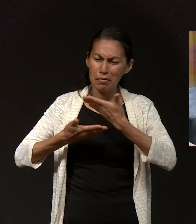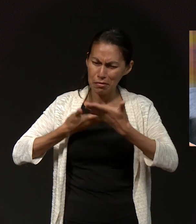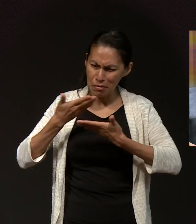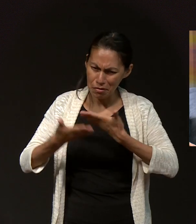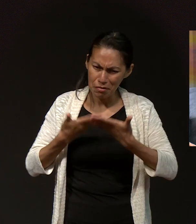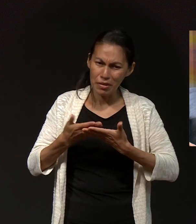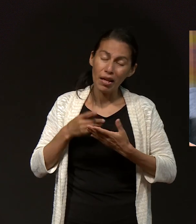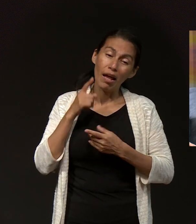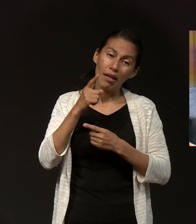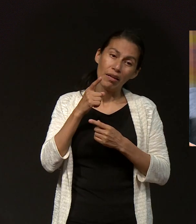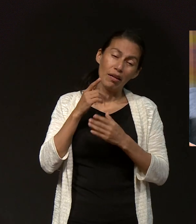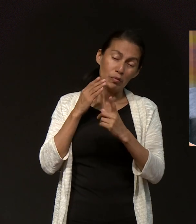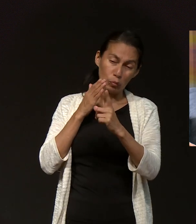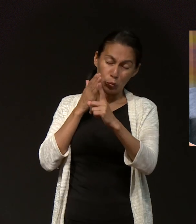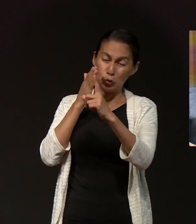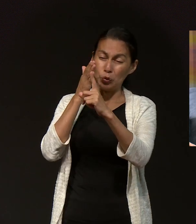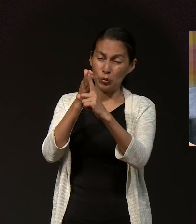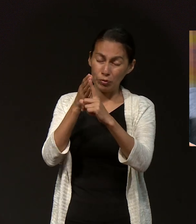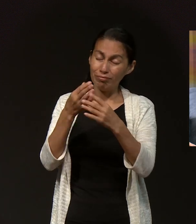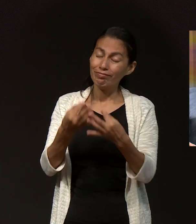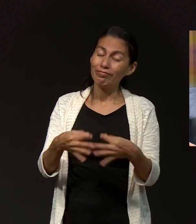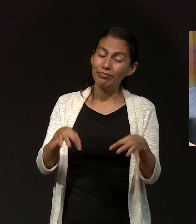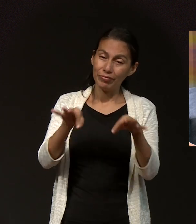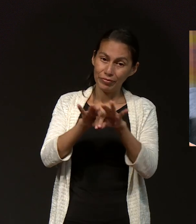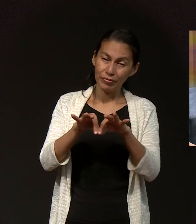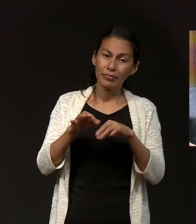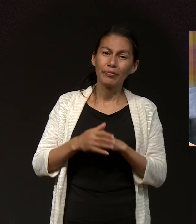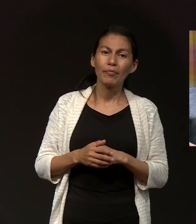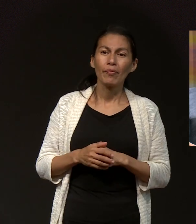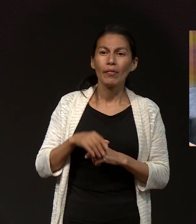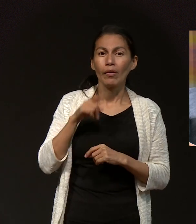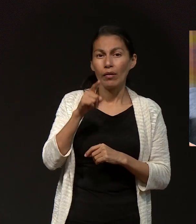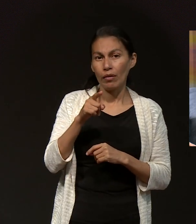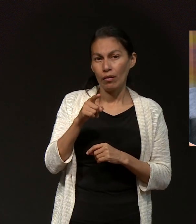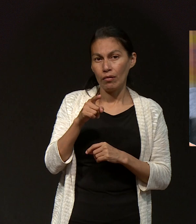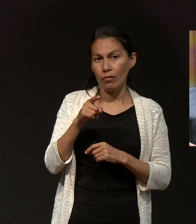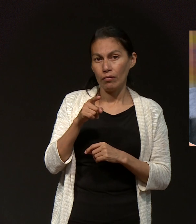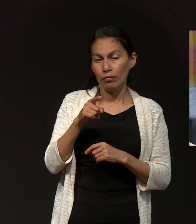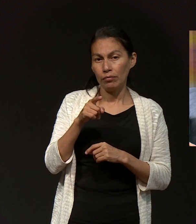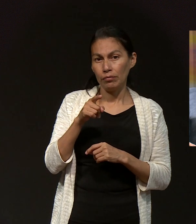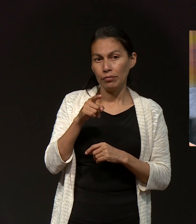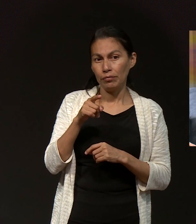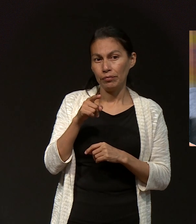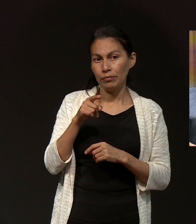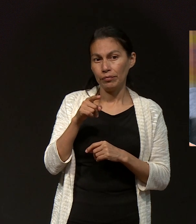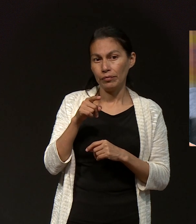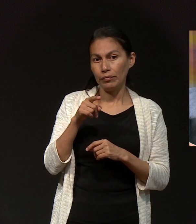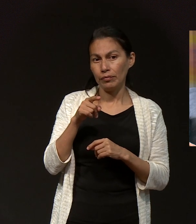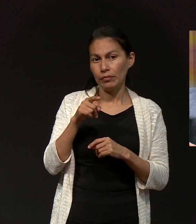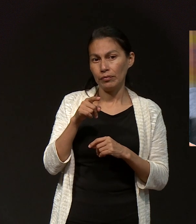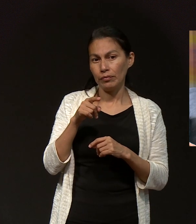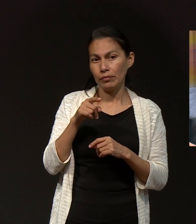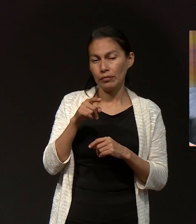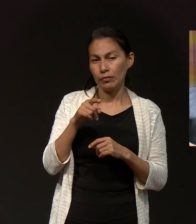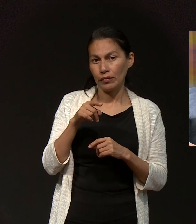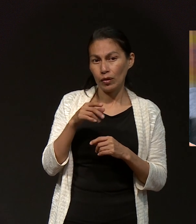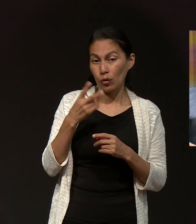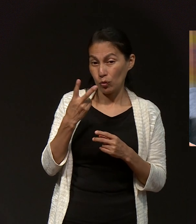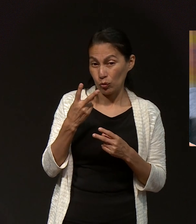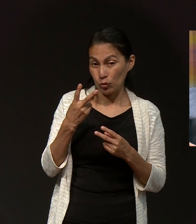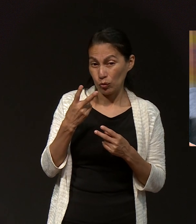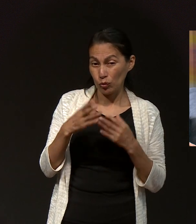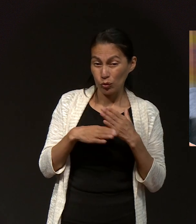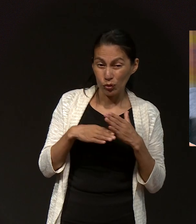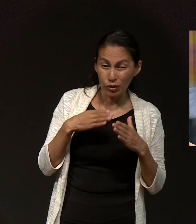la iglesia allá. La iglesia allá tiene un desafío muy grande porque hay, sobre todo, dos condiciones que son muy